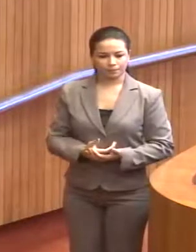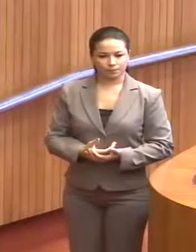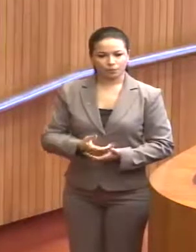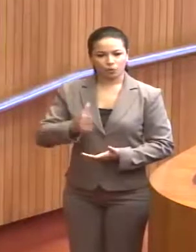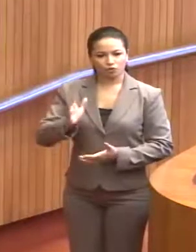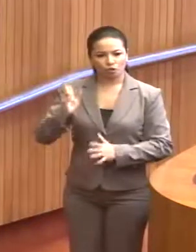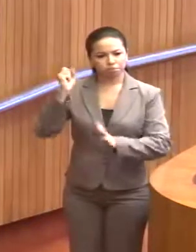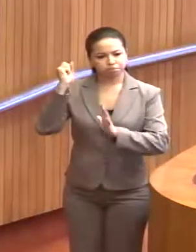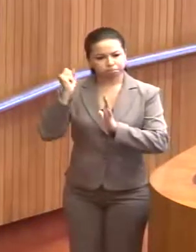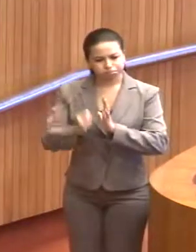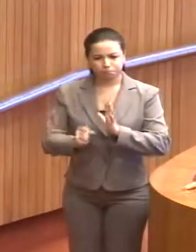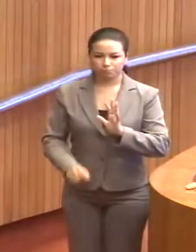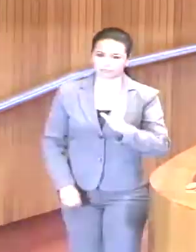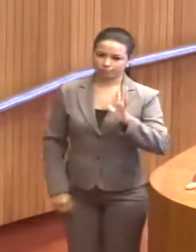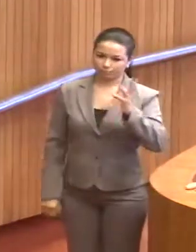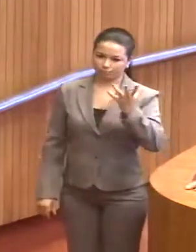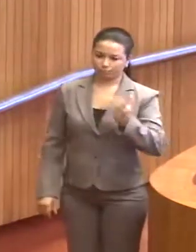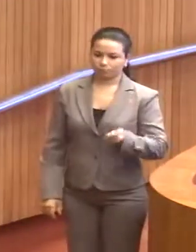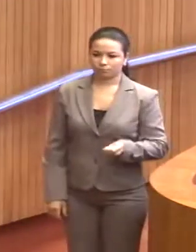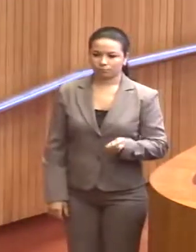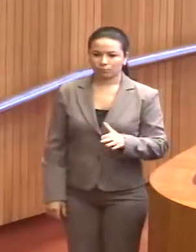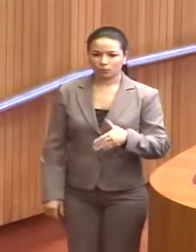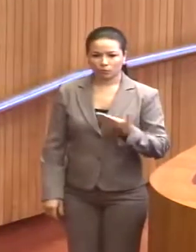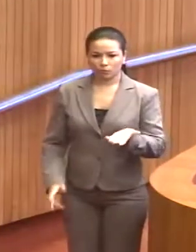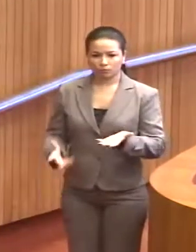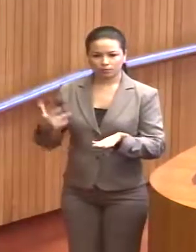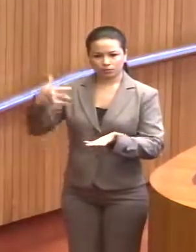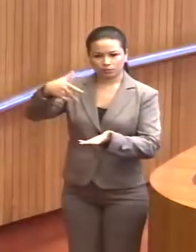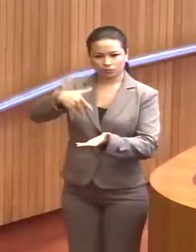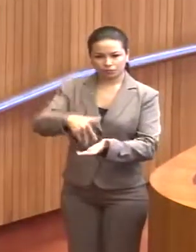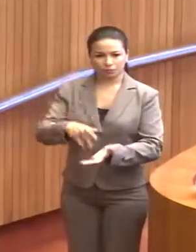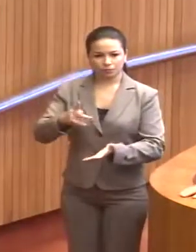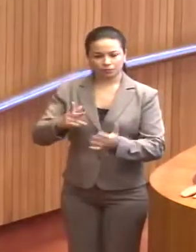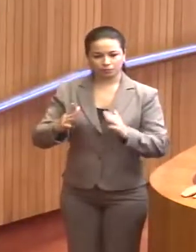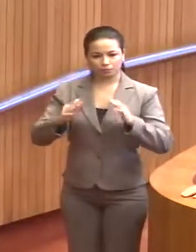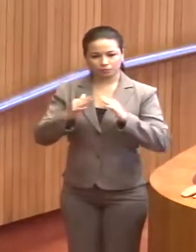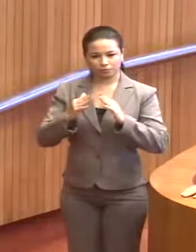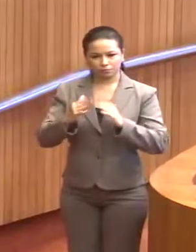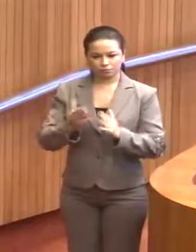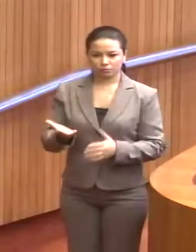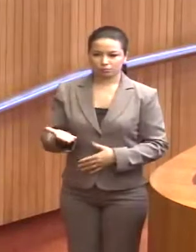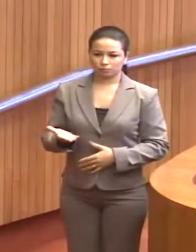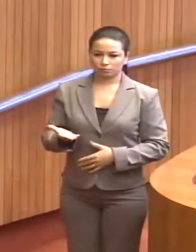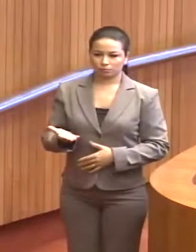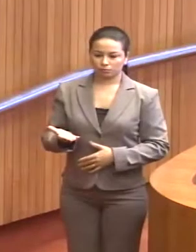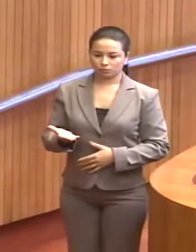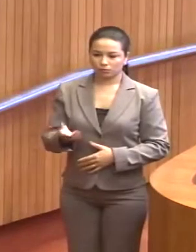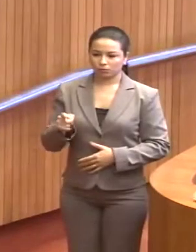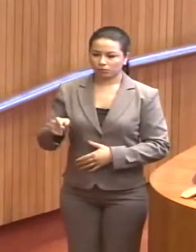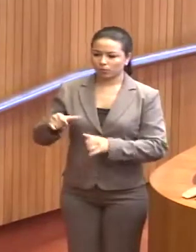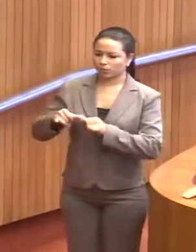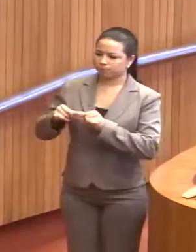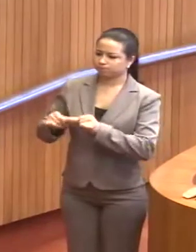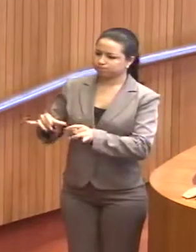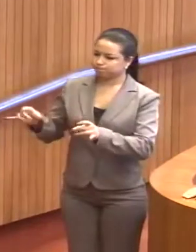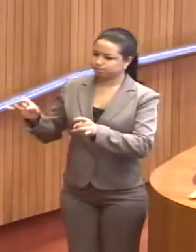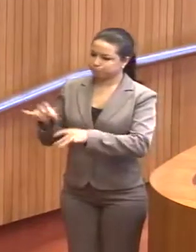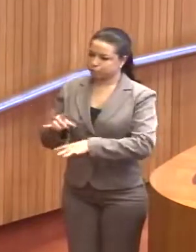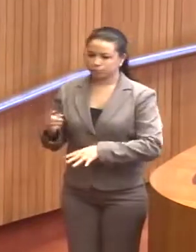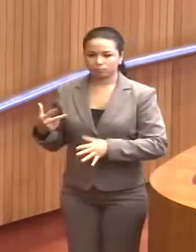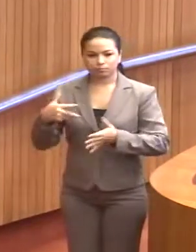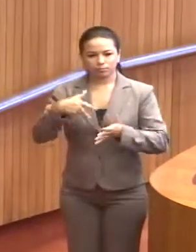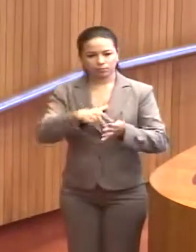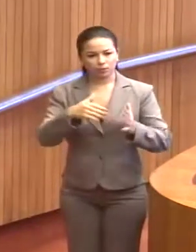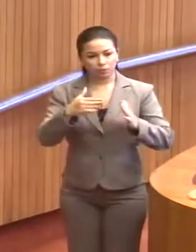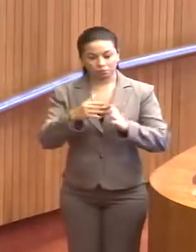foi executado quando chegava na sua residência de um supermercado. Uma